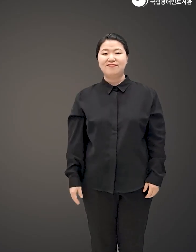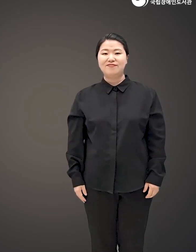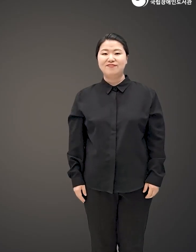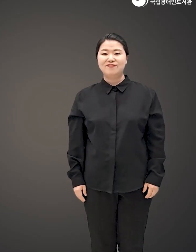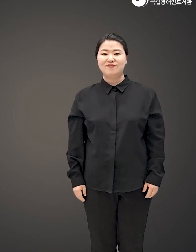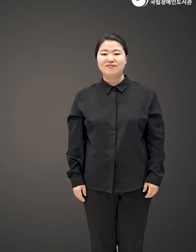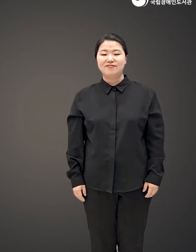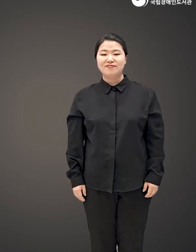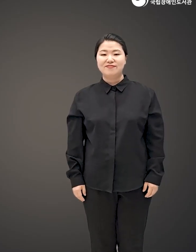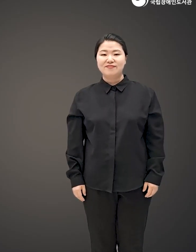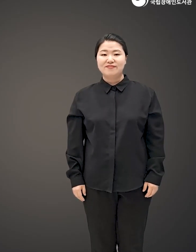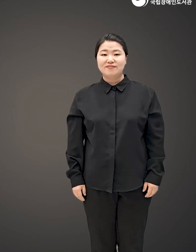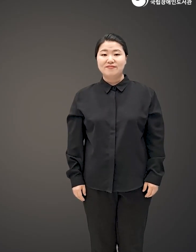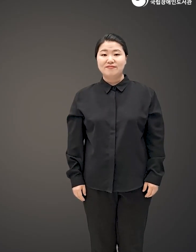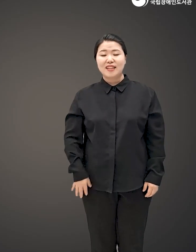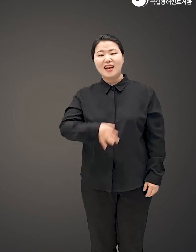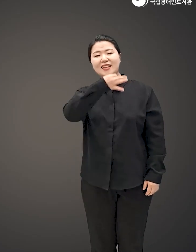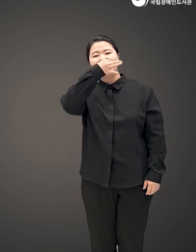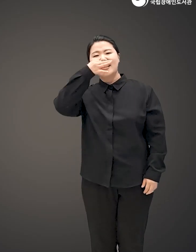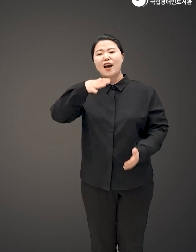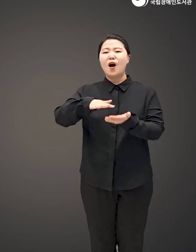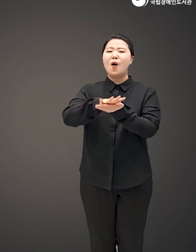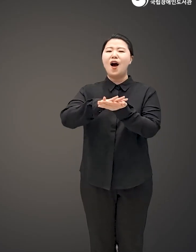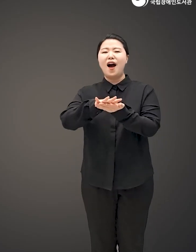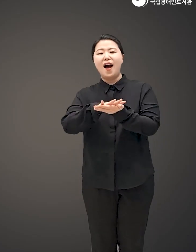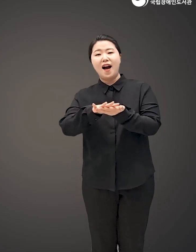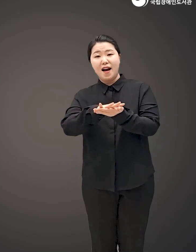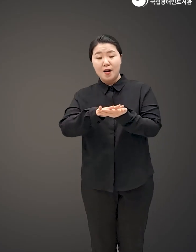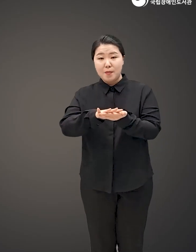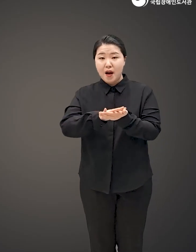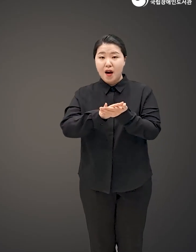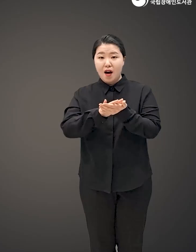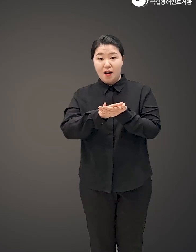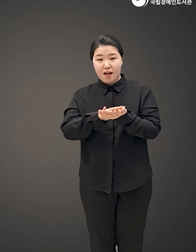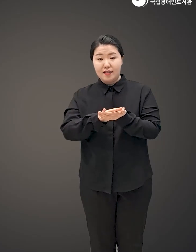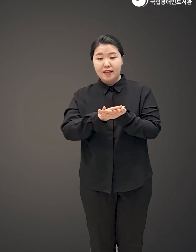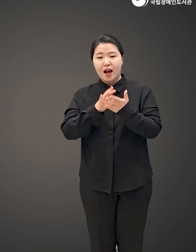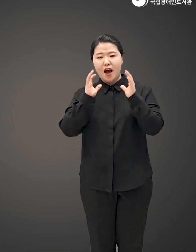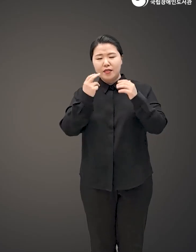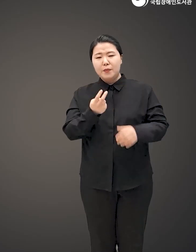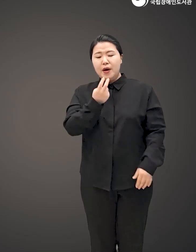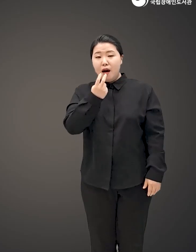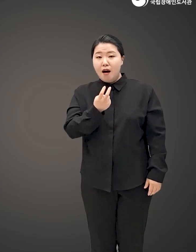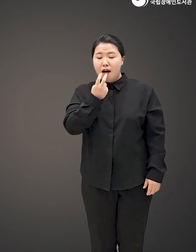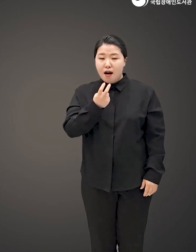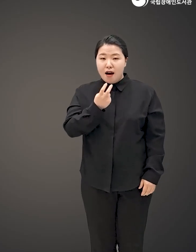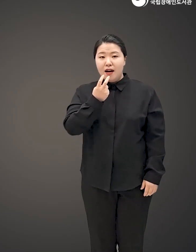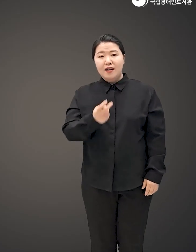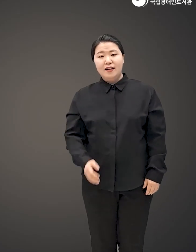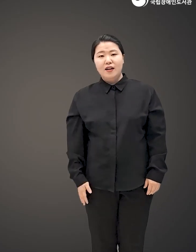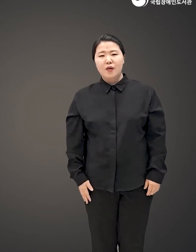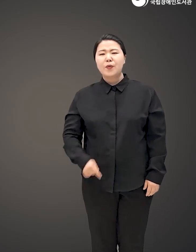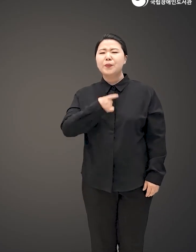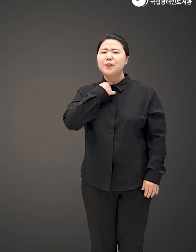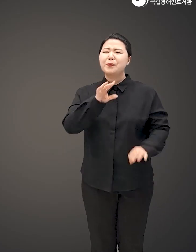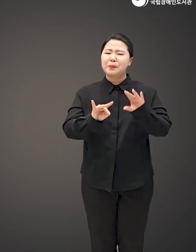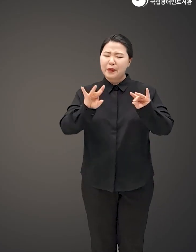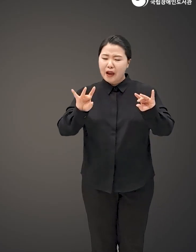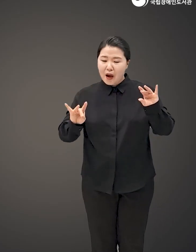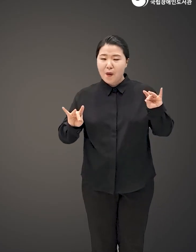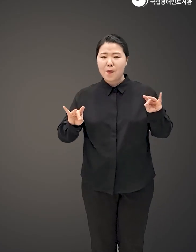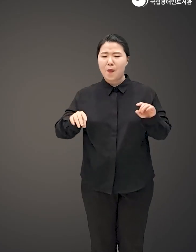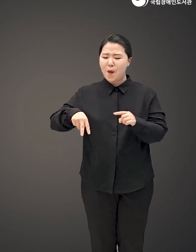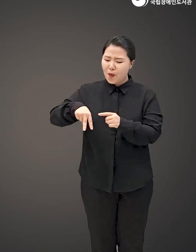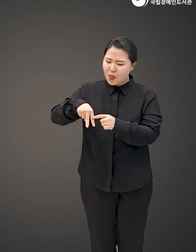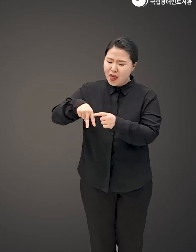것 같습니다. 그렇게 신나게 놀다 보면 아이들은 숨도 차고 목도